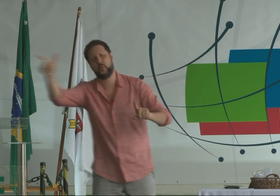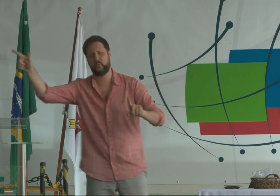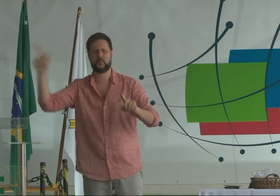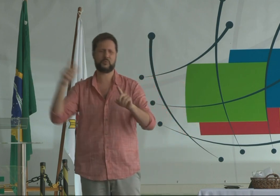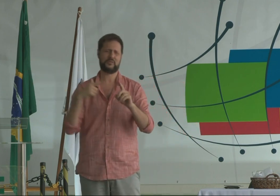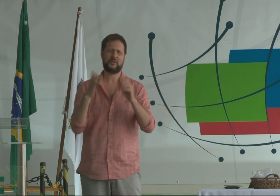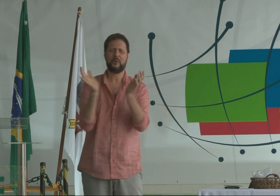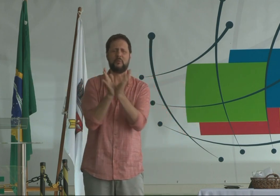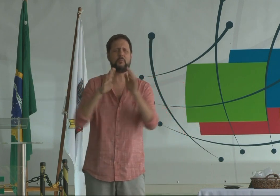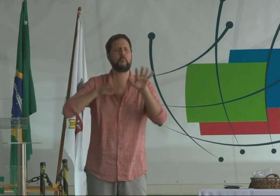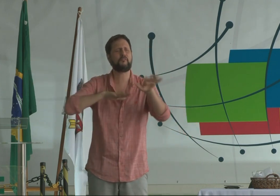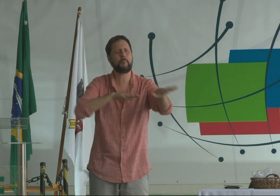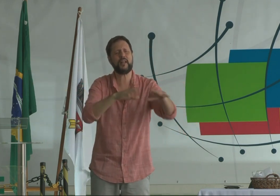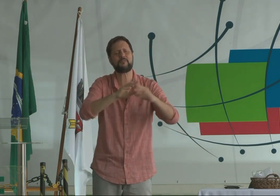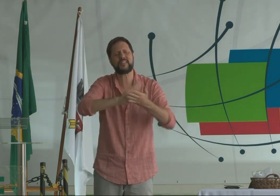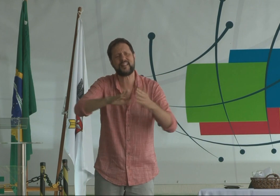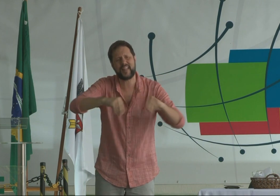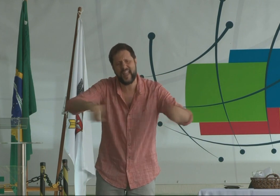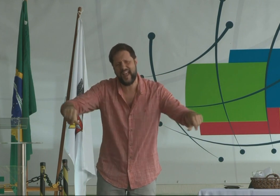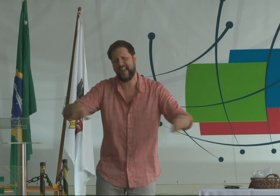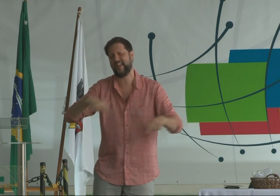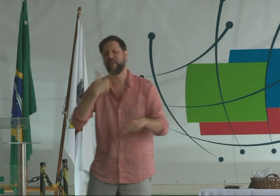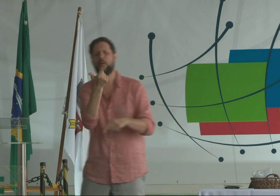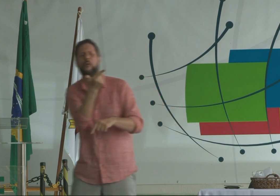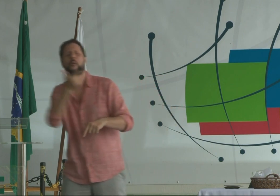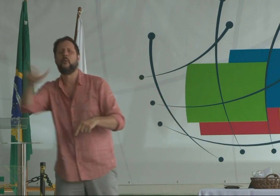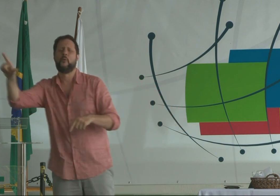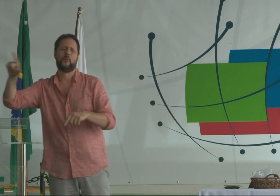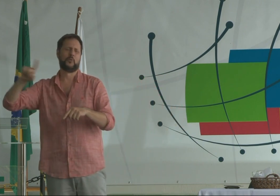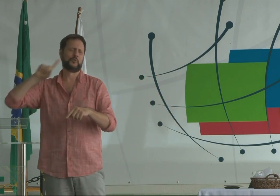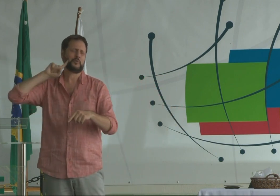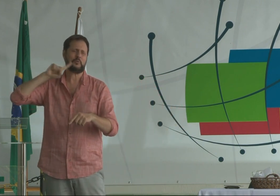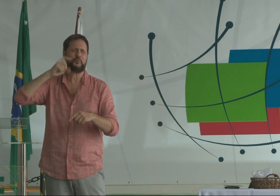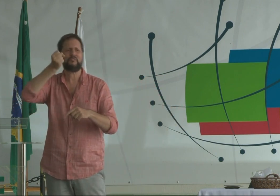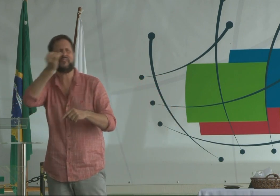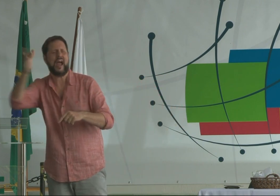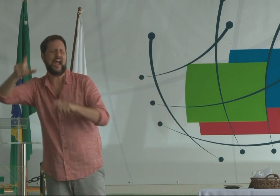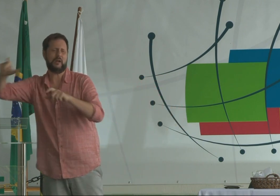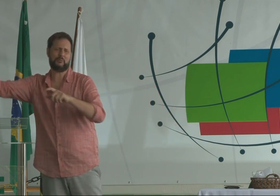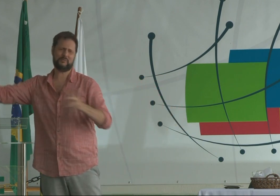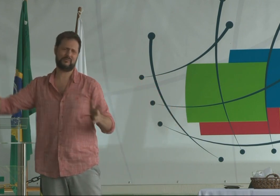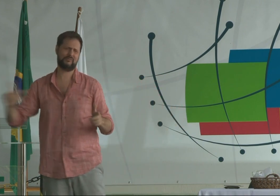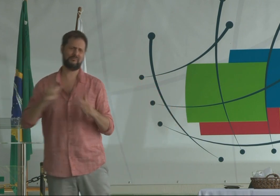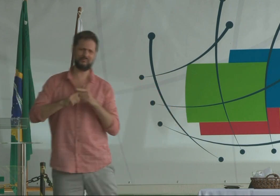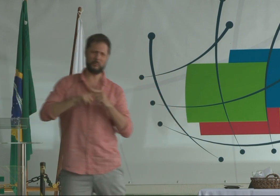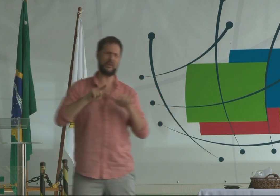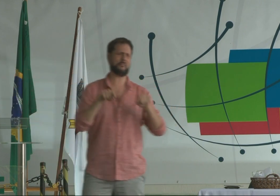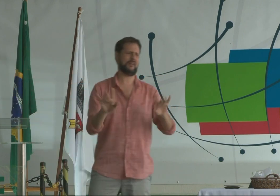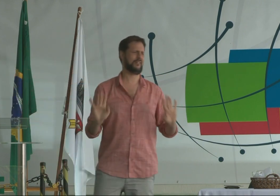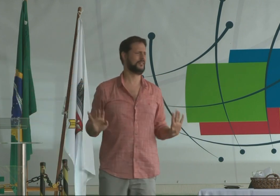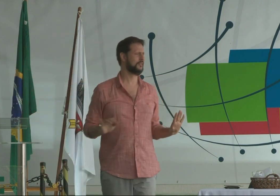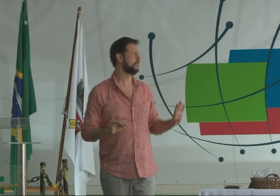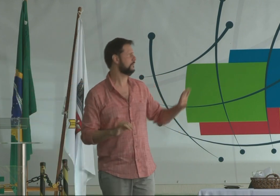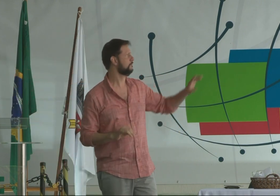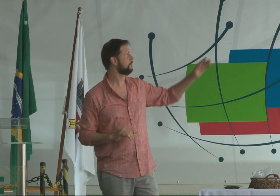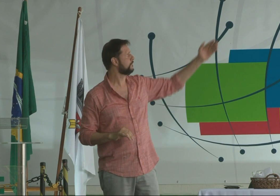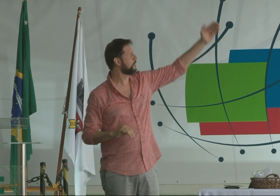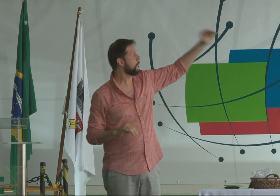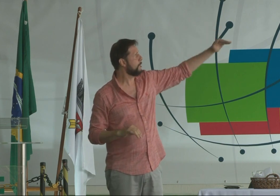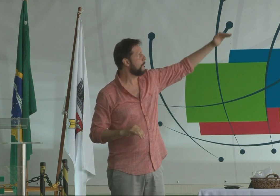é só em relação aos surdos. Isso acontece em relação a diversos outros movimentos de comunidades minoritárias, diversos lugares acontecem isso. Não é só